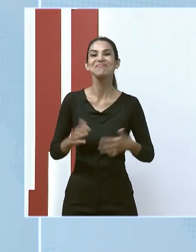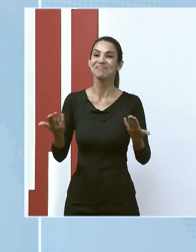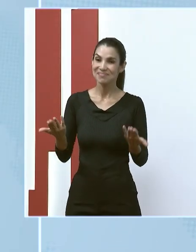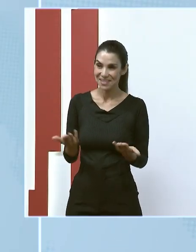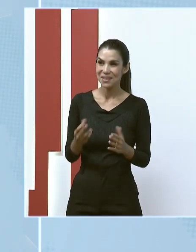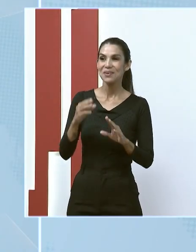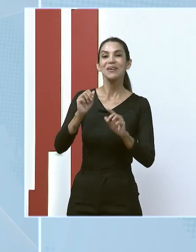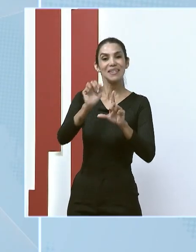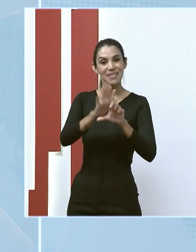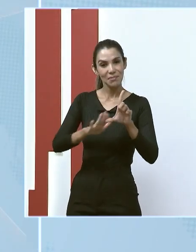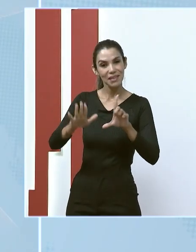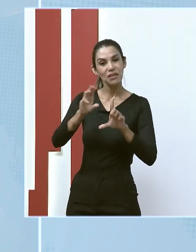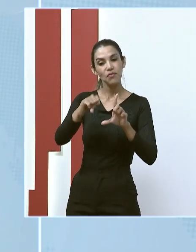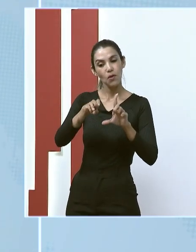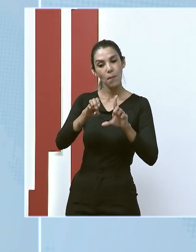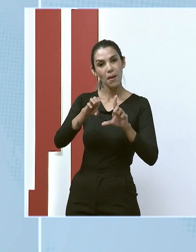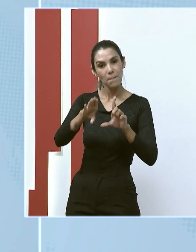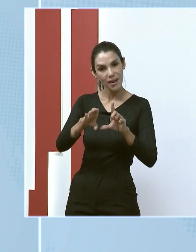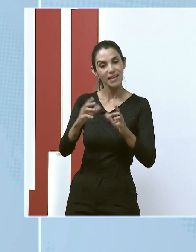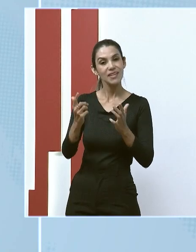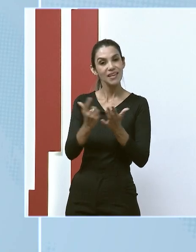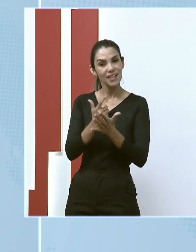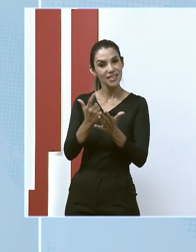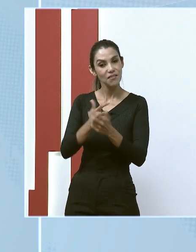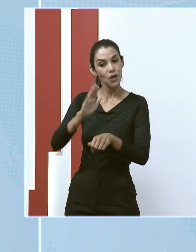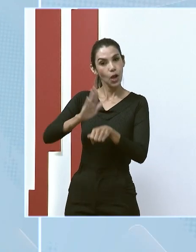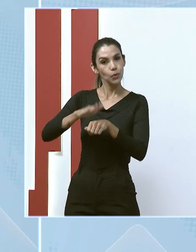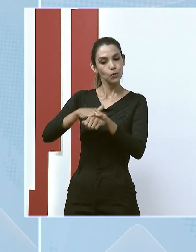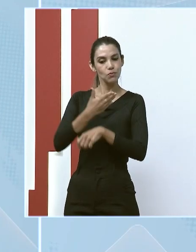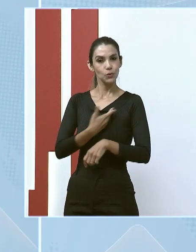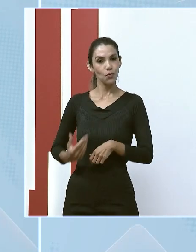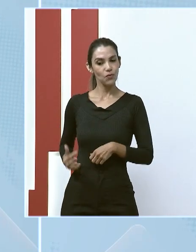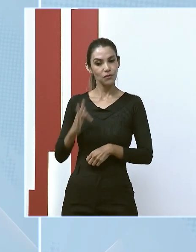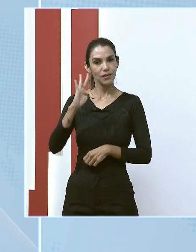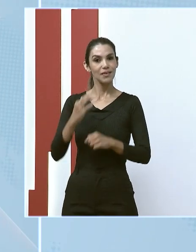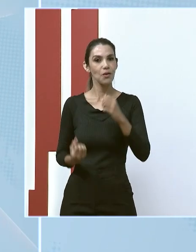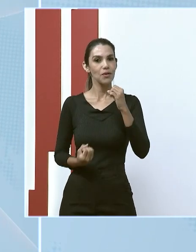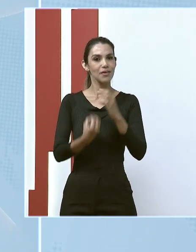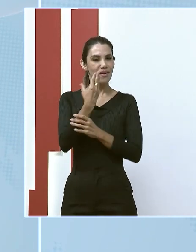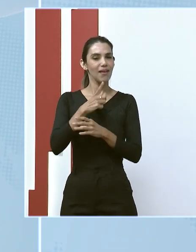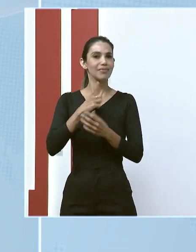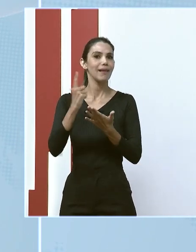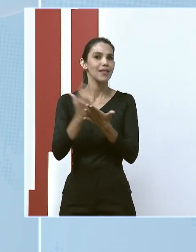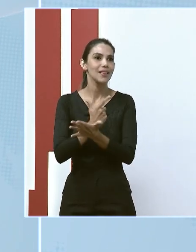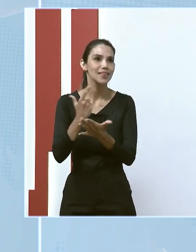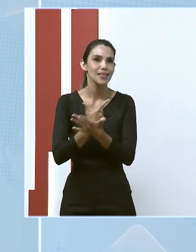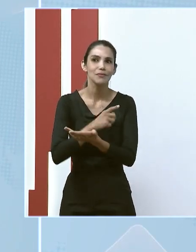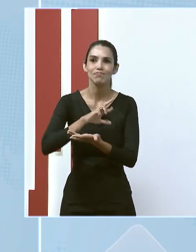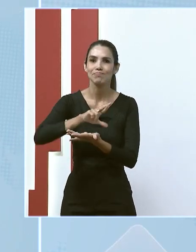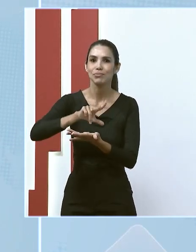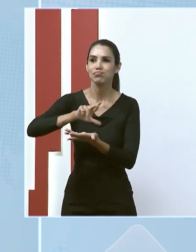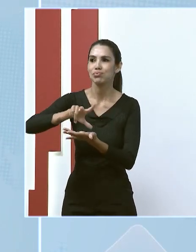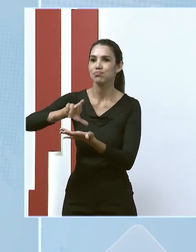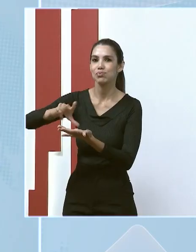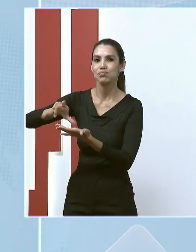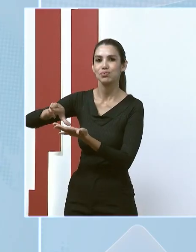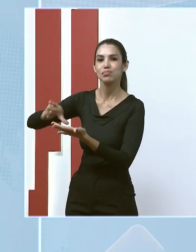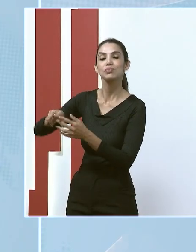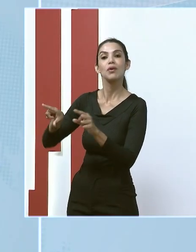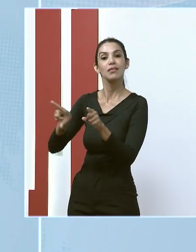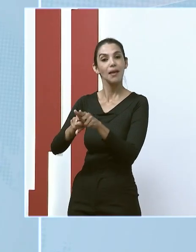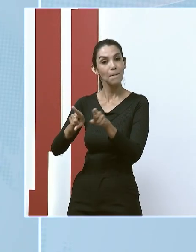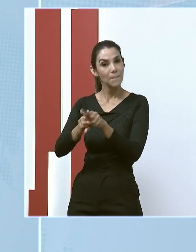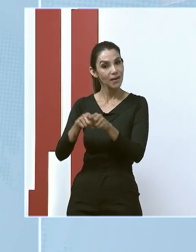é uma biblioteca digital criada pelo governo federal e possui um acervo com obras de domínio público e alguns livros